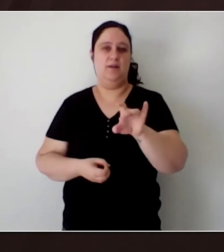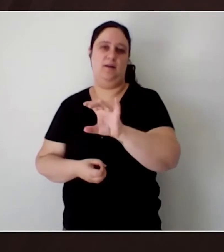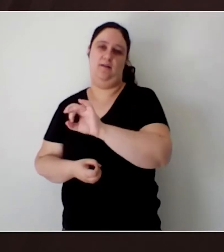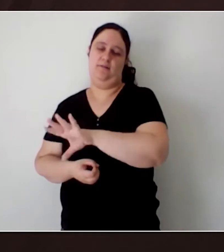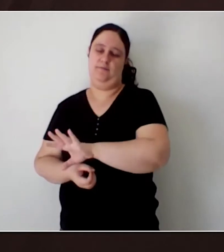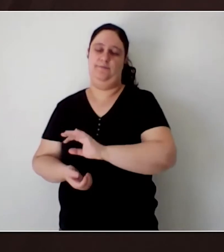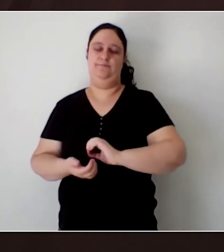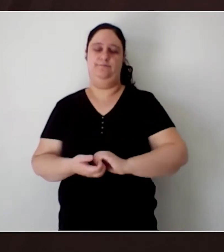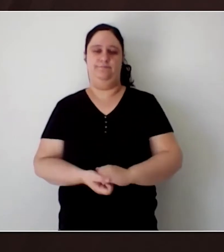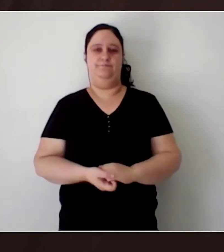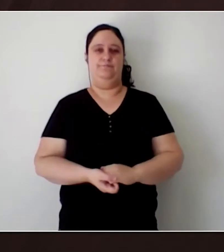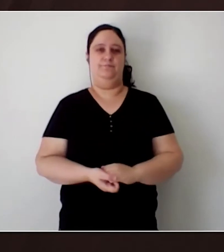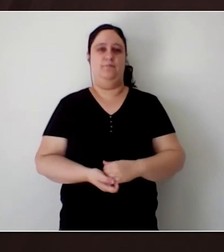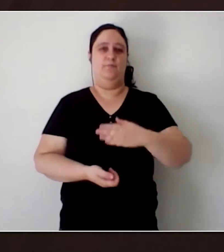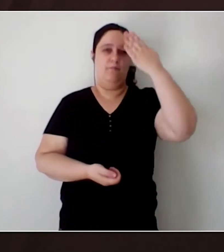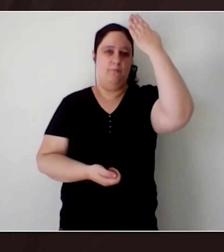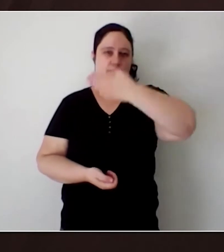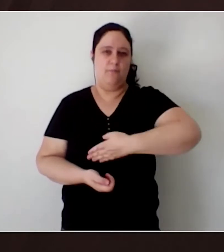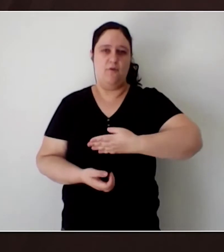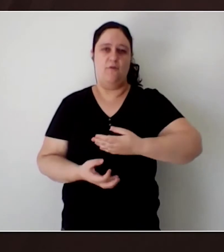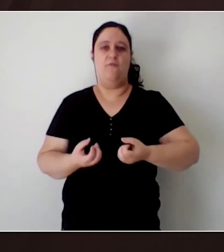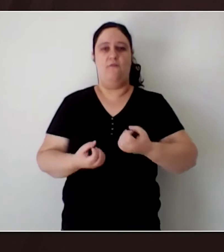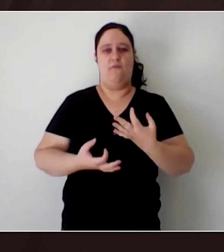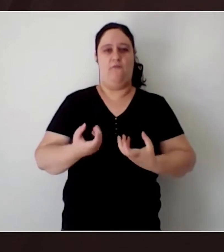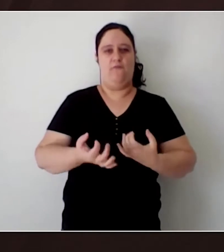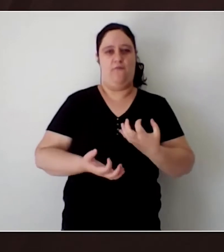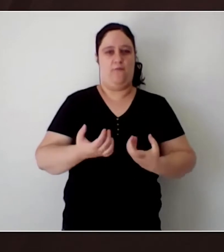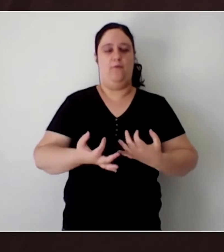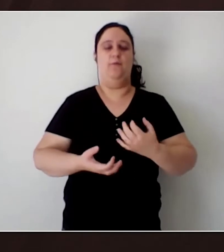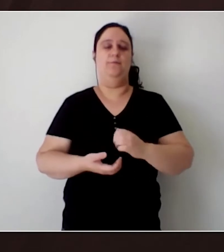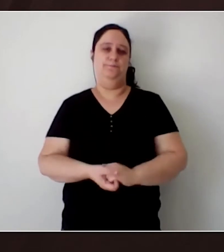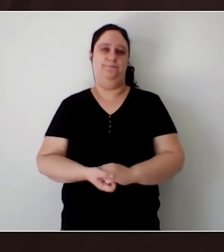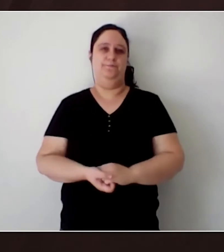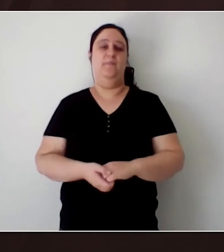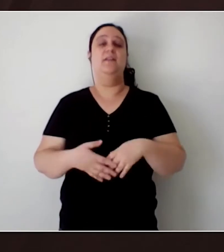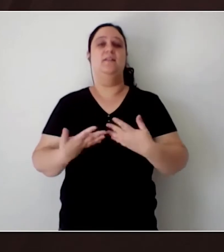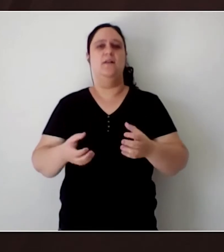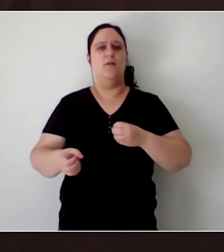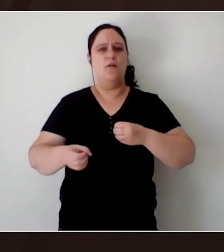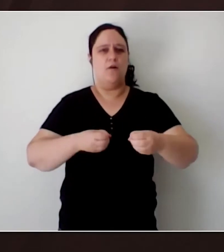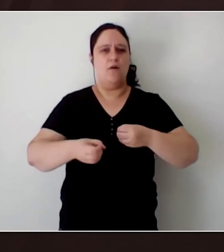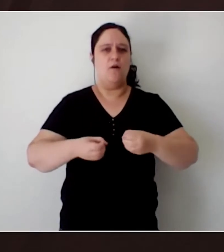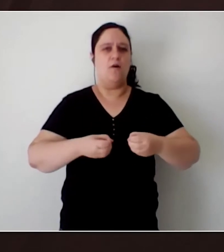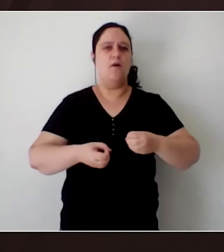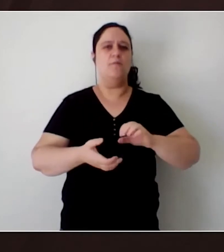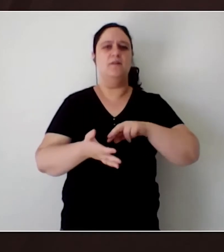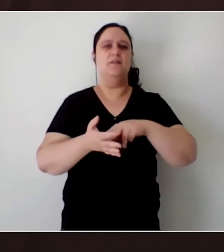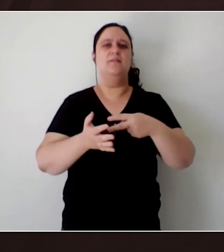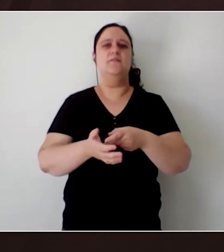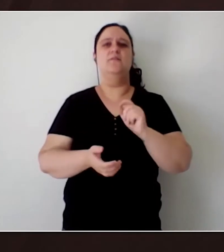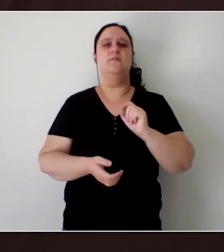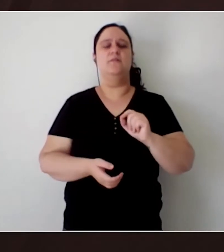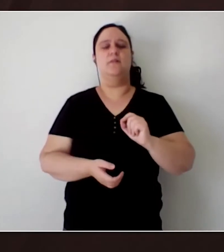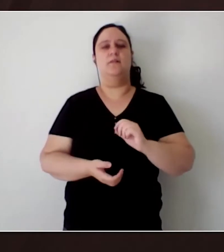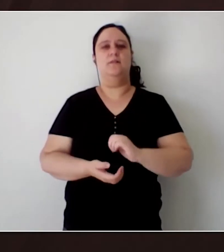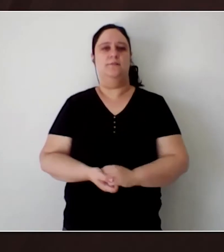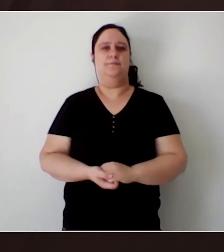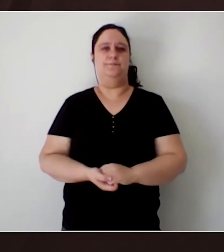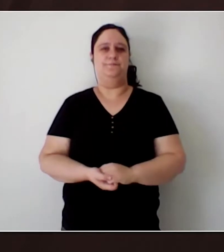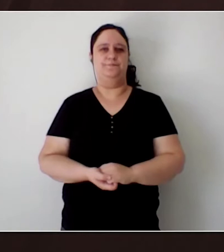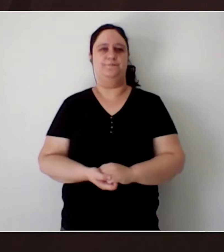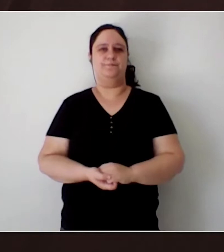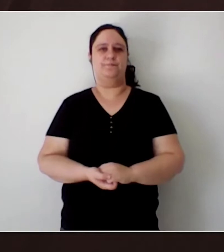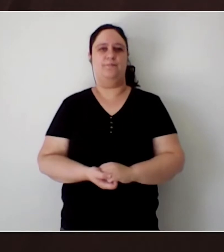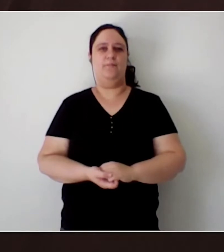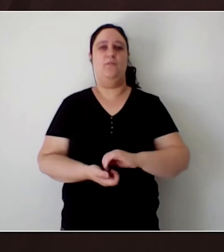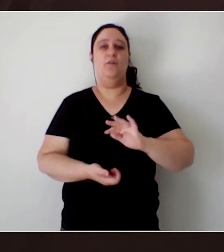o provará. Então aqui, a obra aqui, irmãos, é fruto. É fruto. Então, depende do